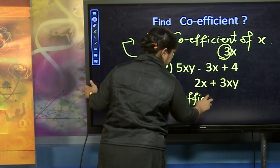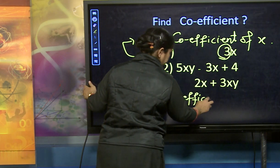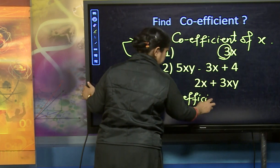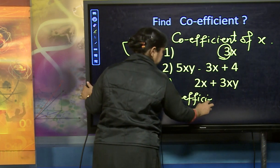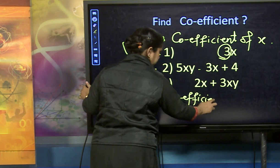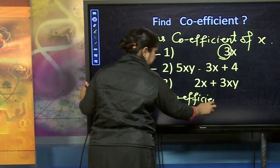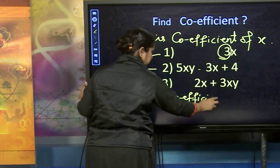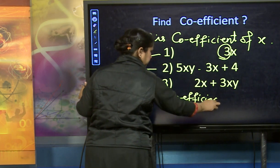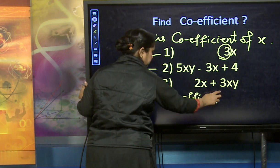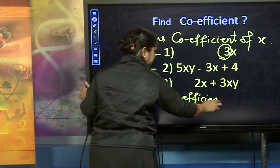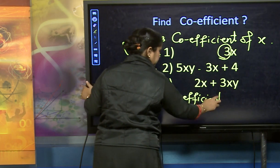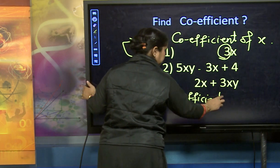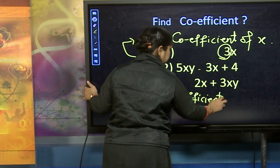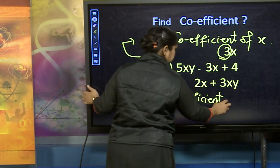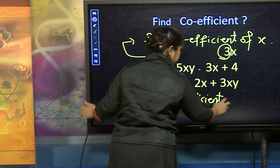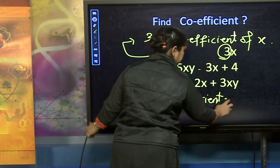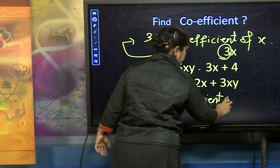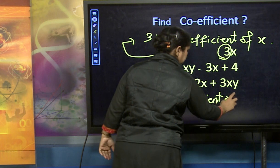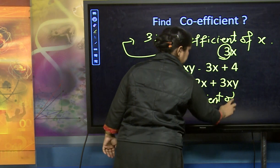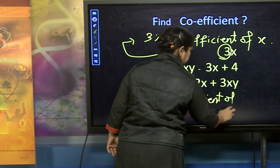को एक-एक सिक्का